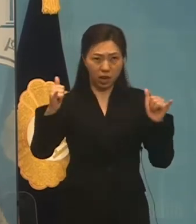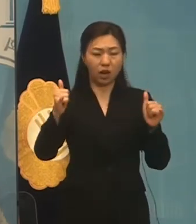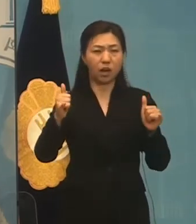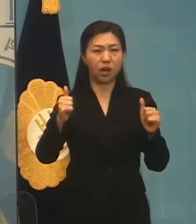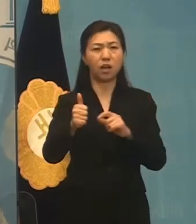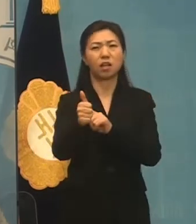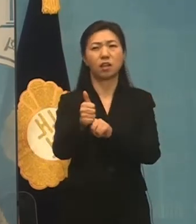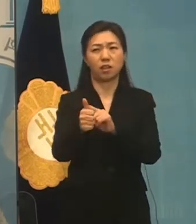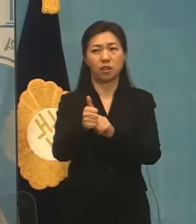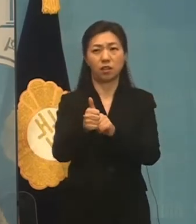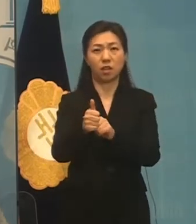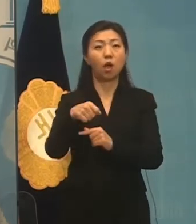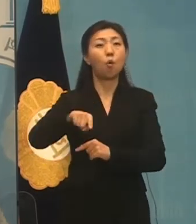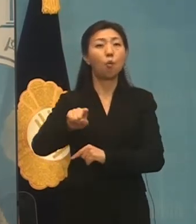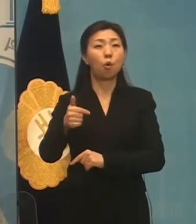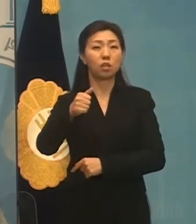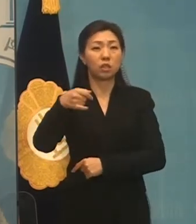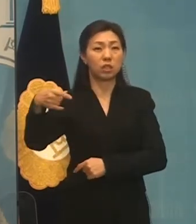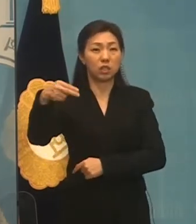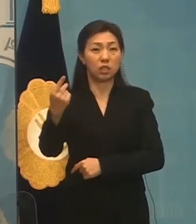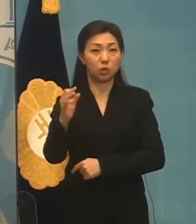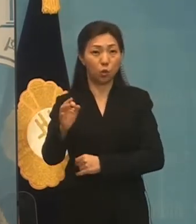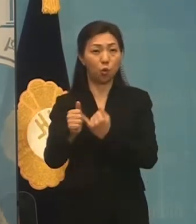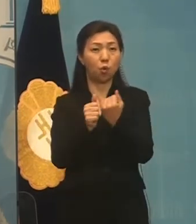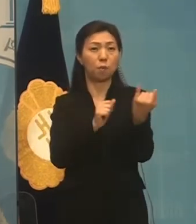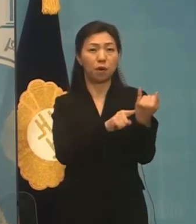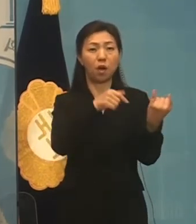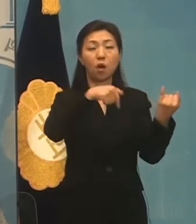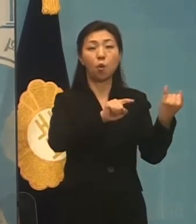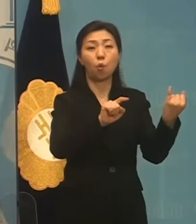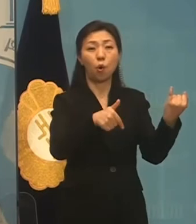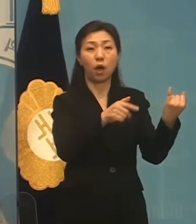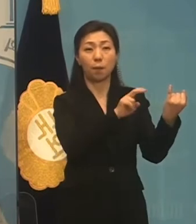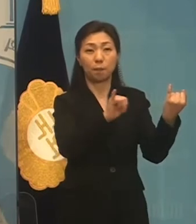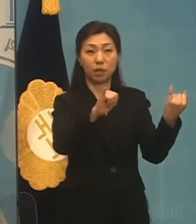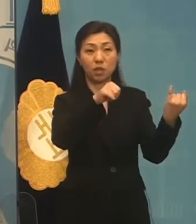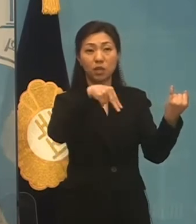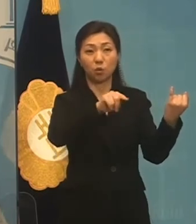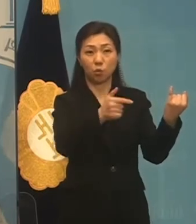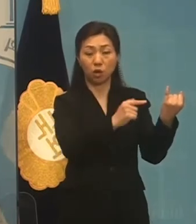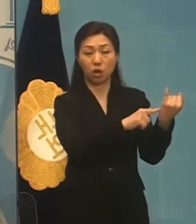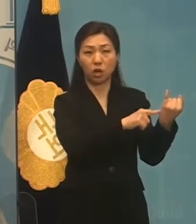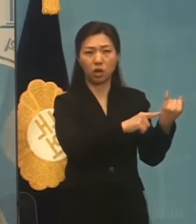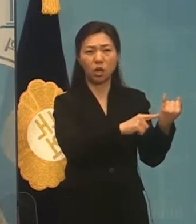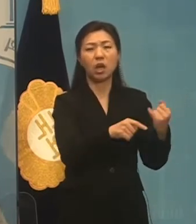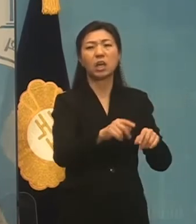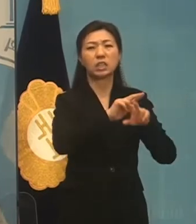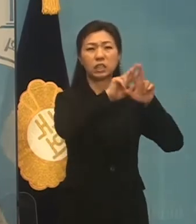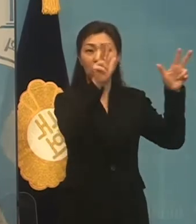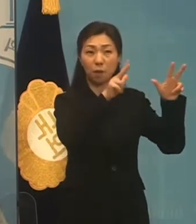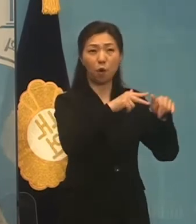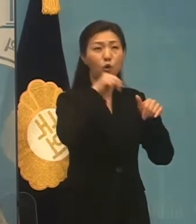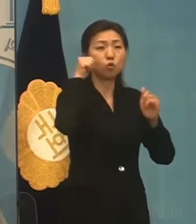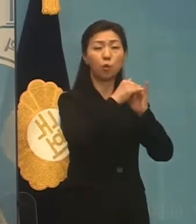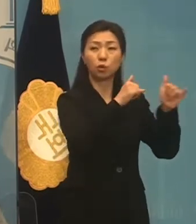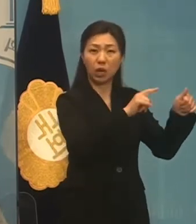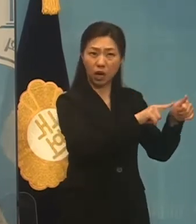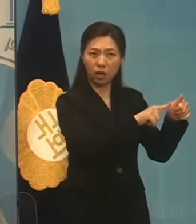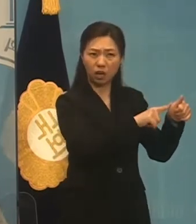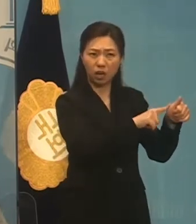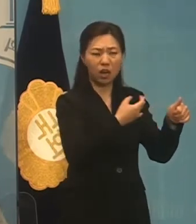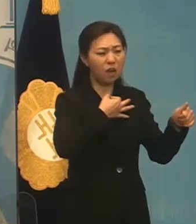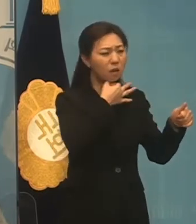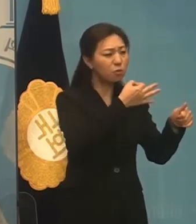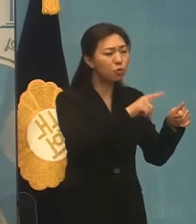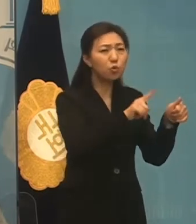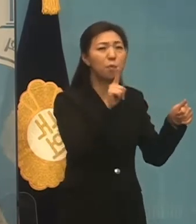후보의 부인 강윤영 씨가 이재명 후보에게 소시오패스 경향이 보인다는 발언을 해 연일 논란이